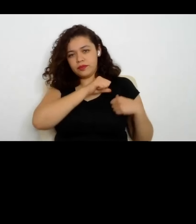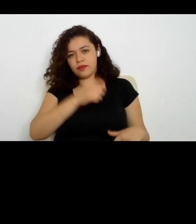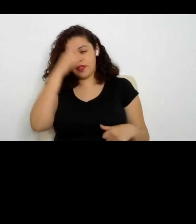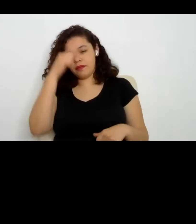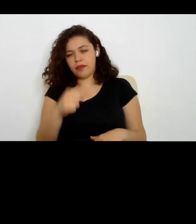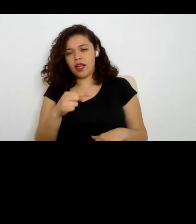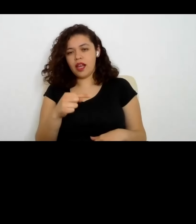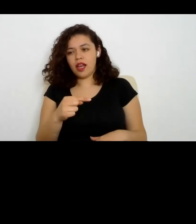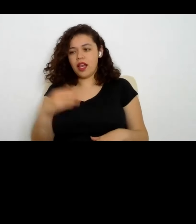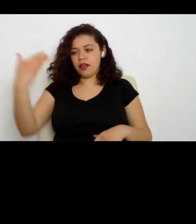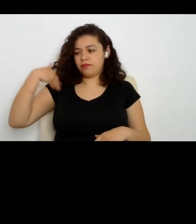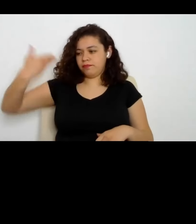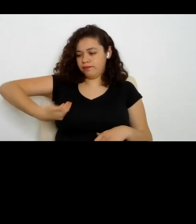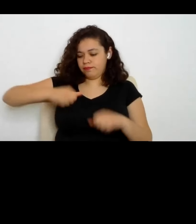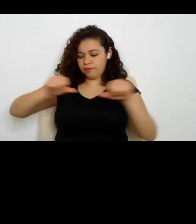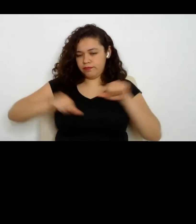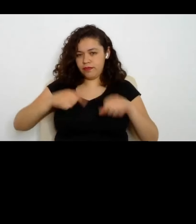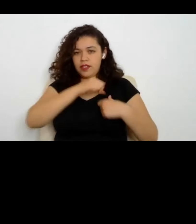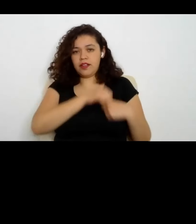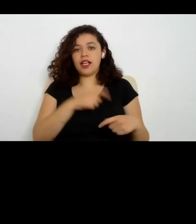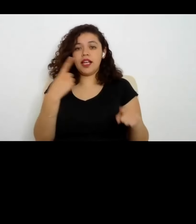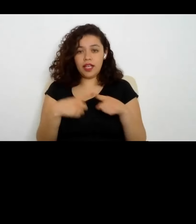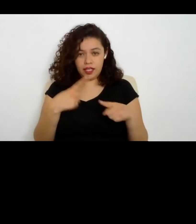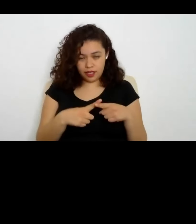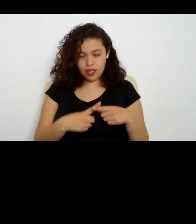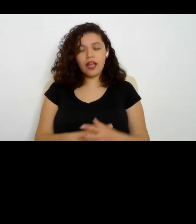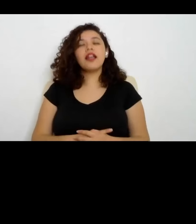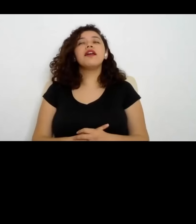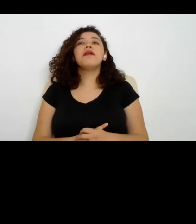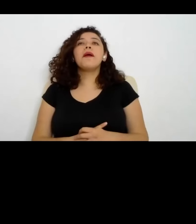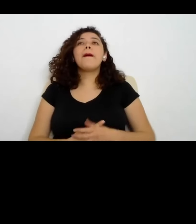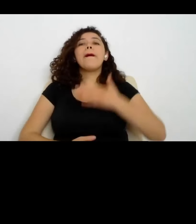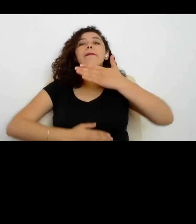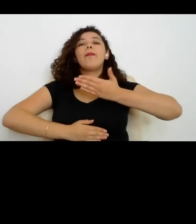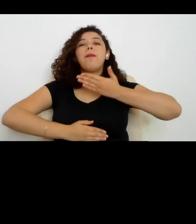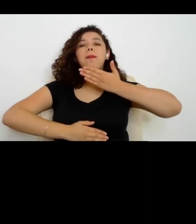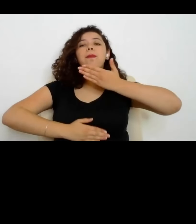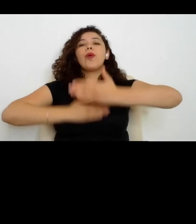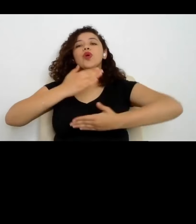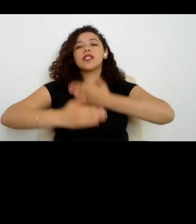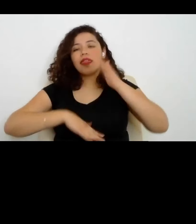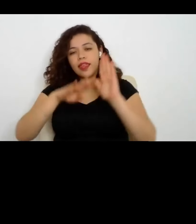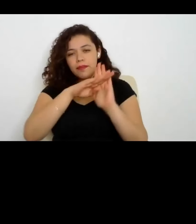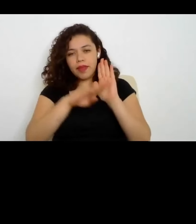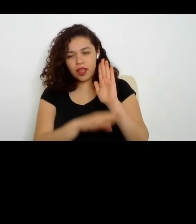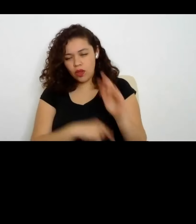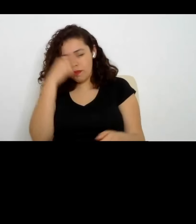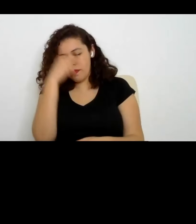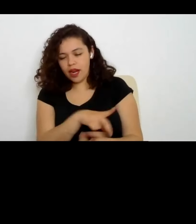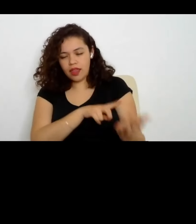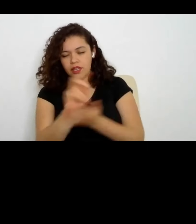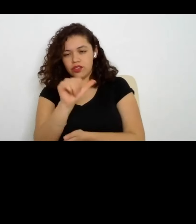solicitudes relacionadas con los derechos ARCO, establecer este procedimiento que ya vimos para el ejercicio de los